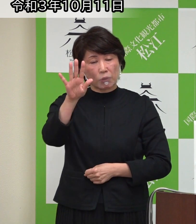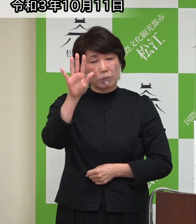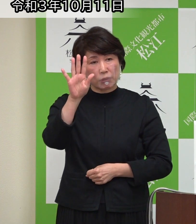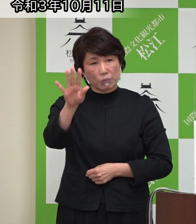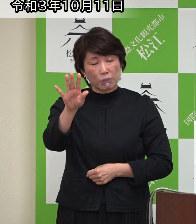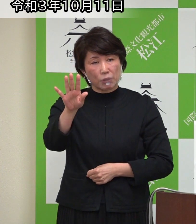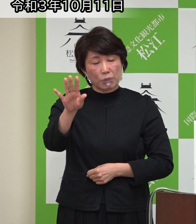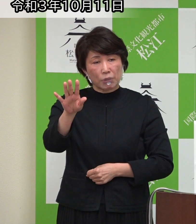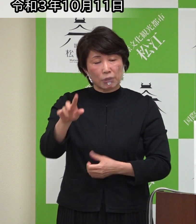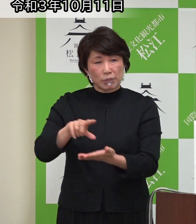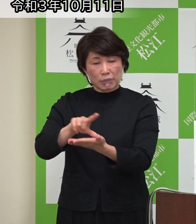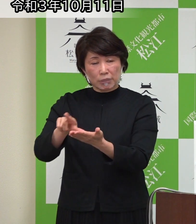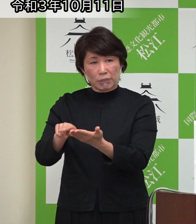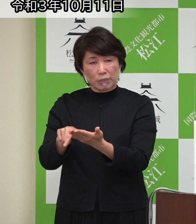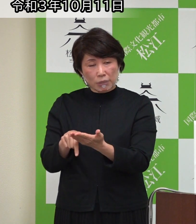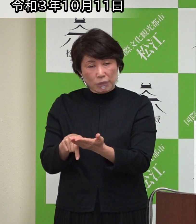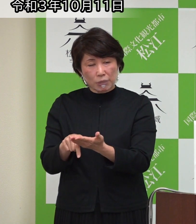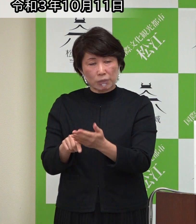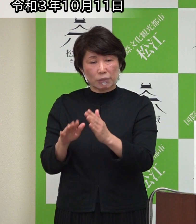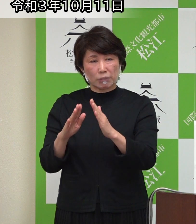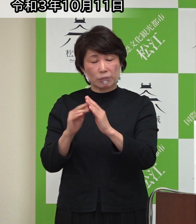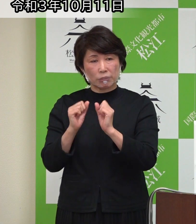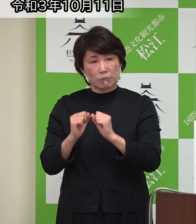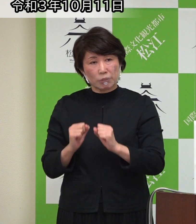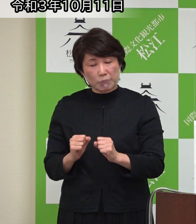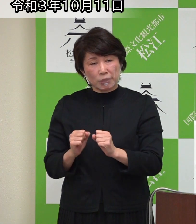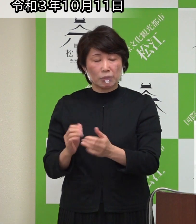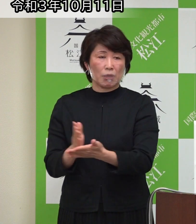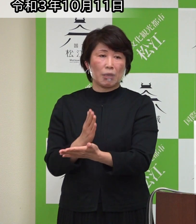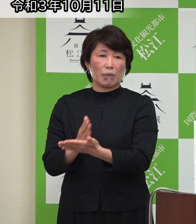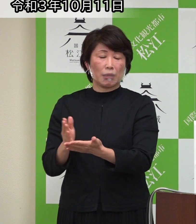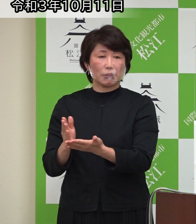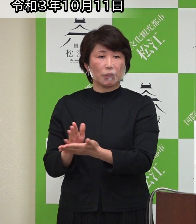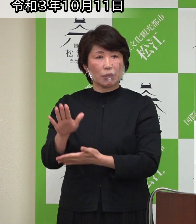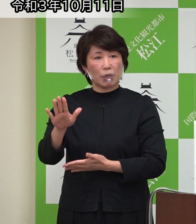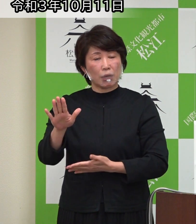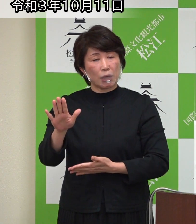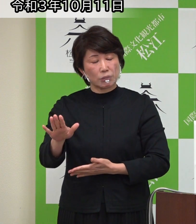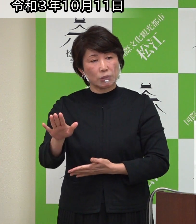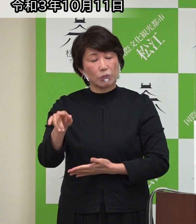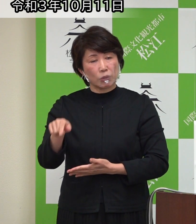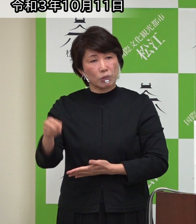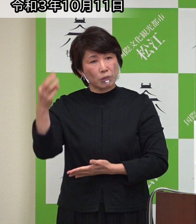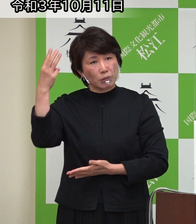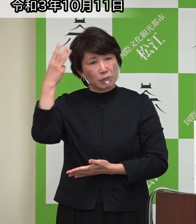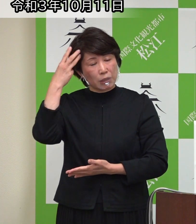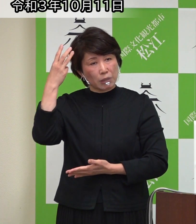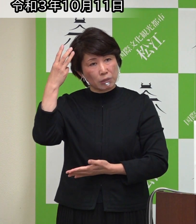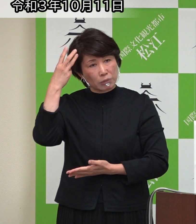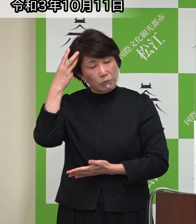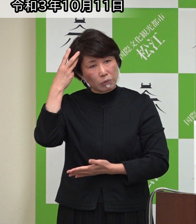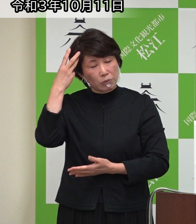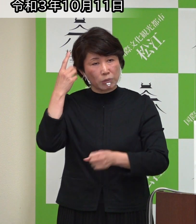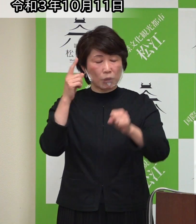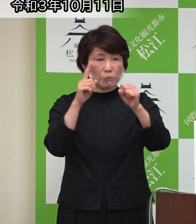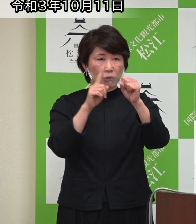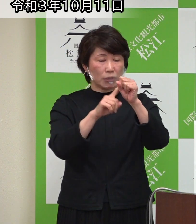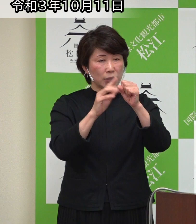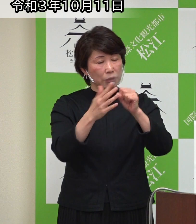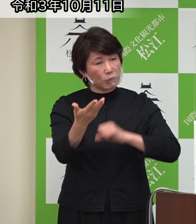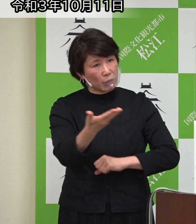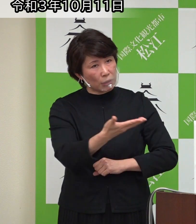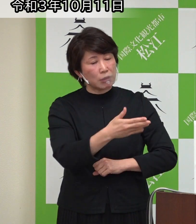可否の判断をされると思います、はい、そうした判断の参考にするために行かれるっていう目的もあるんでしょうか。